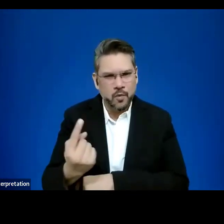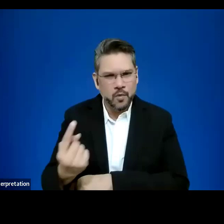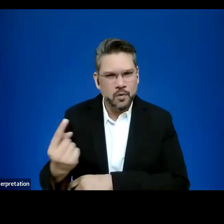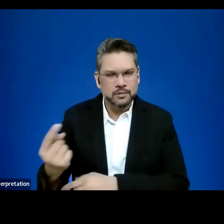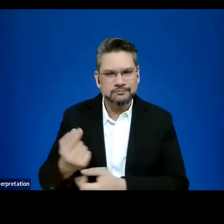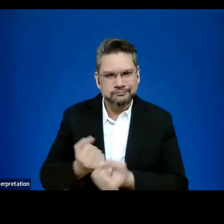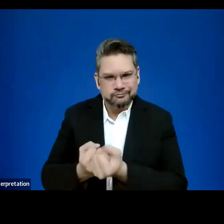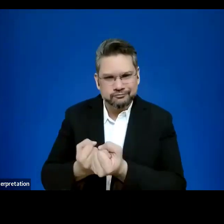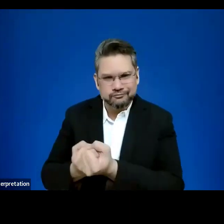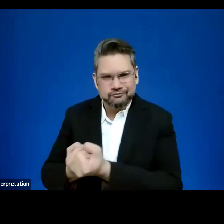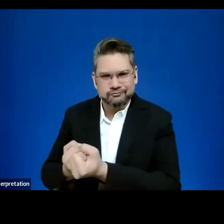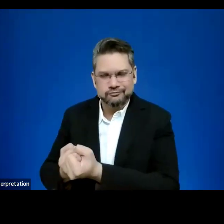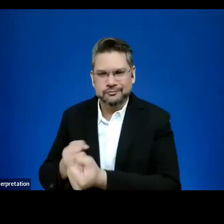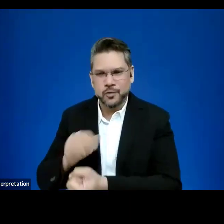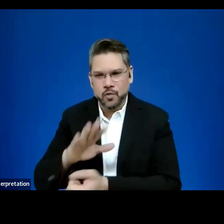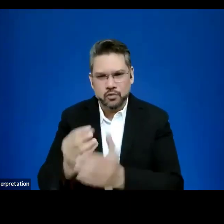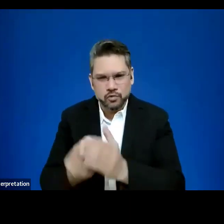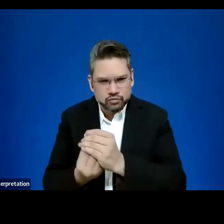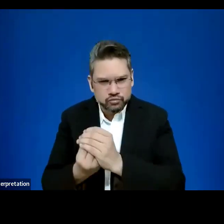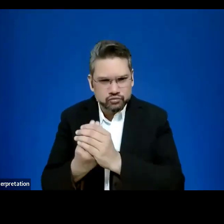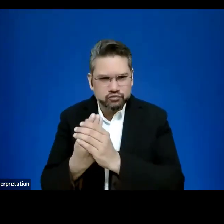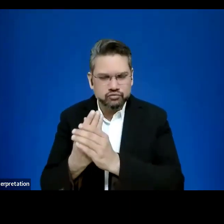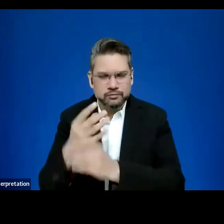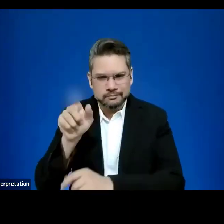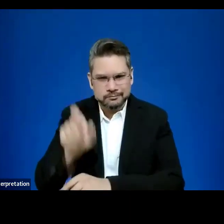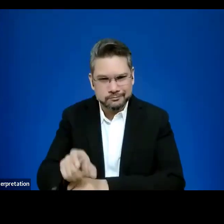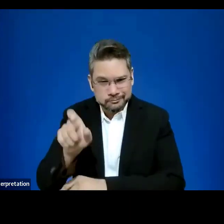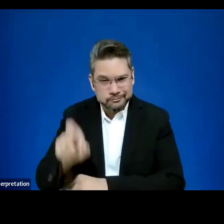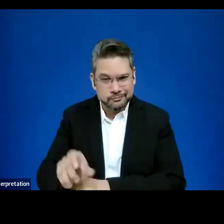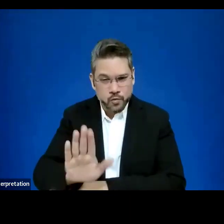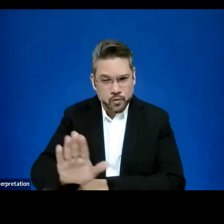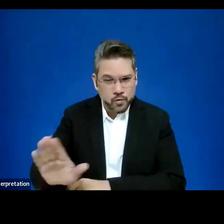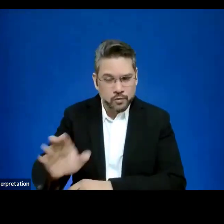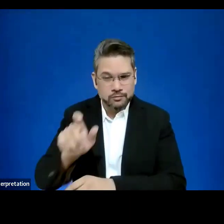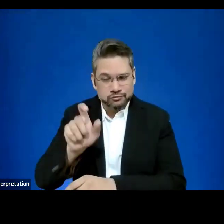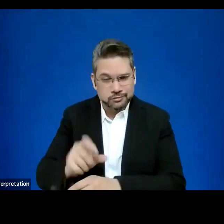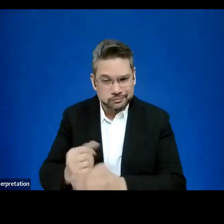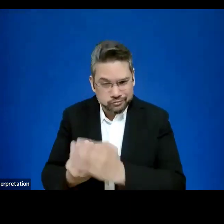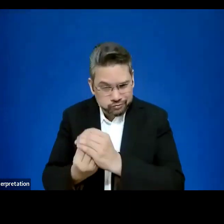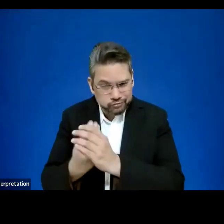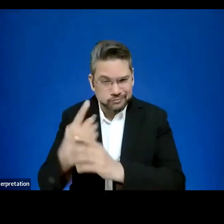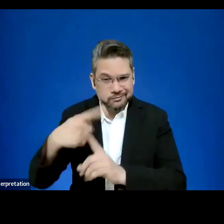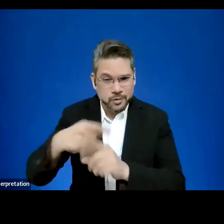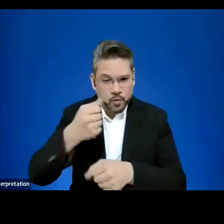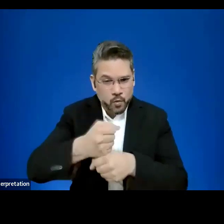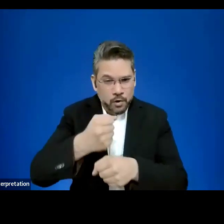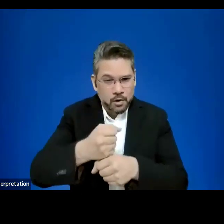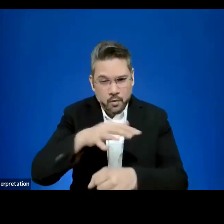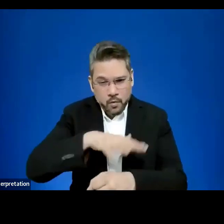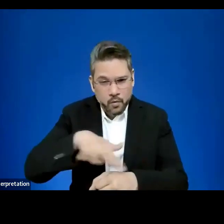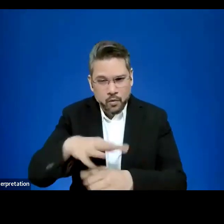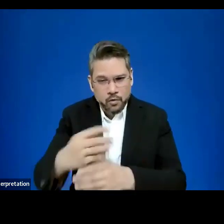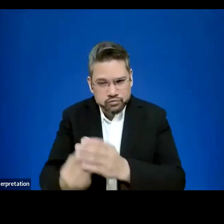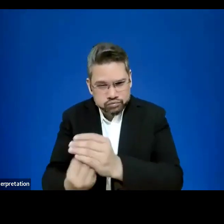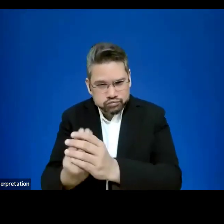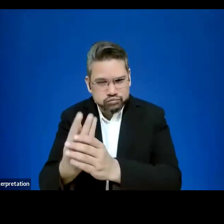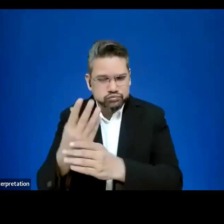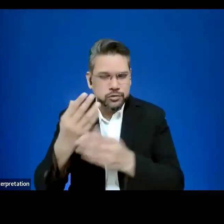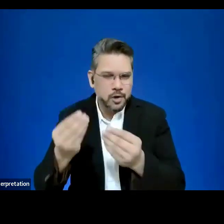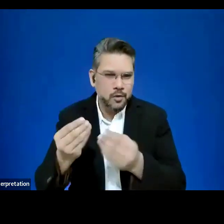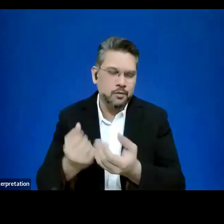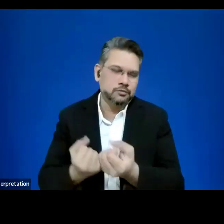也去支持并且鼓励 他教导的这些学生